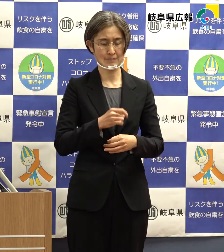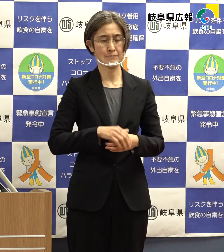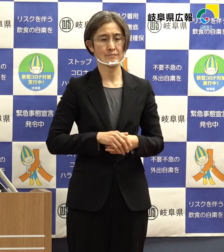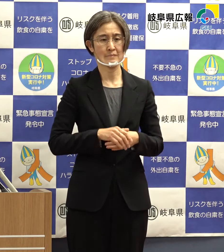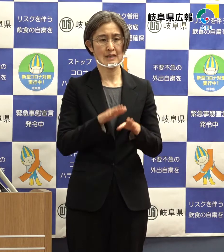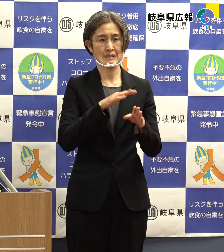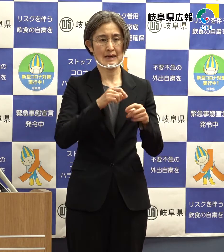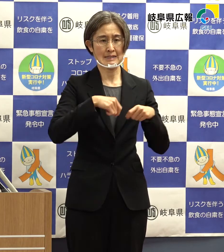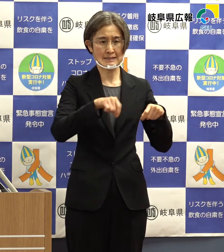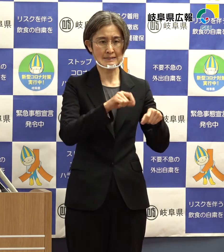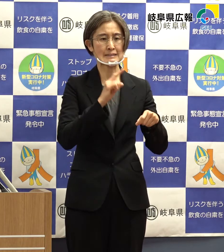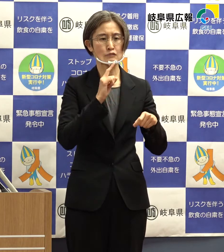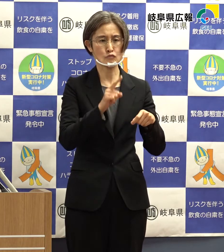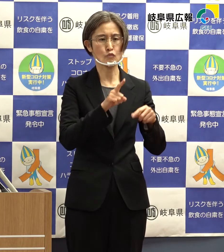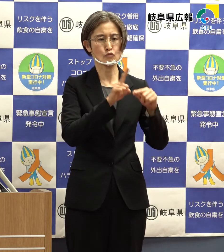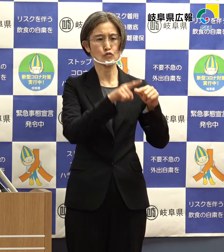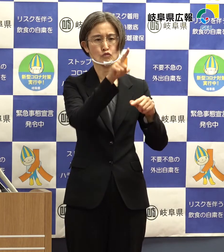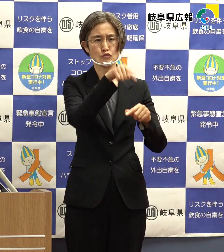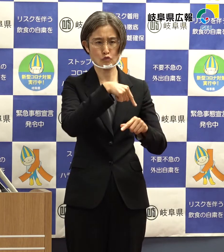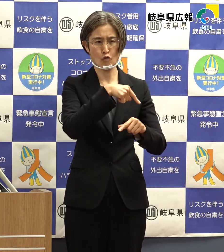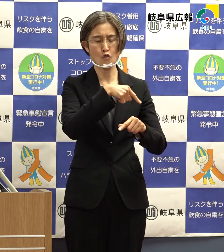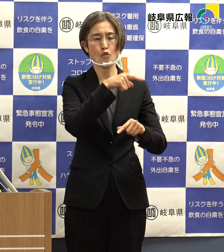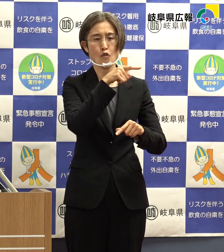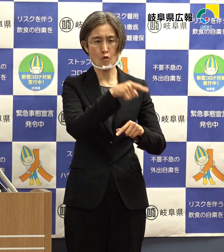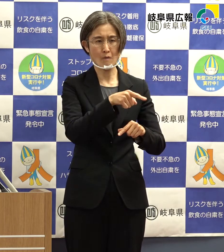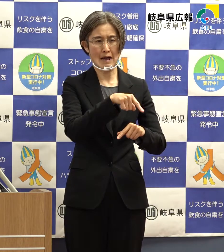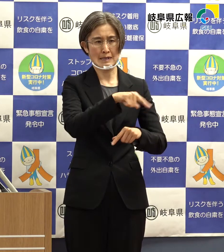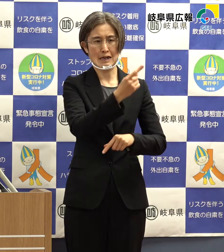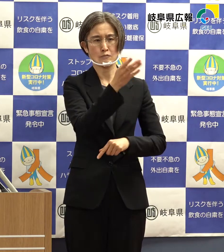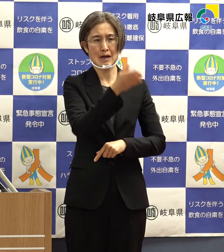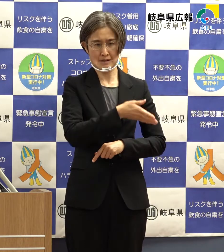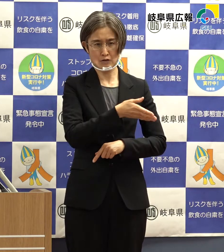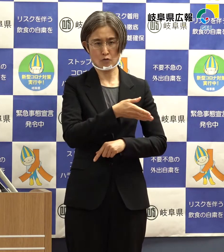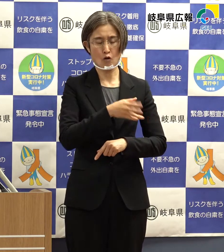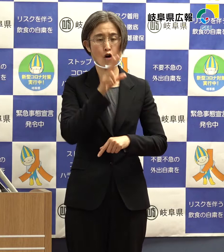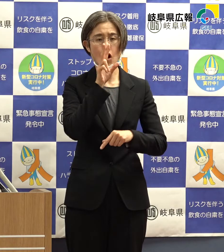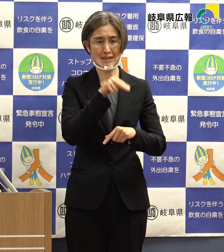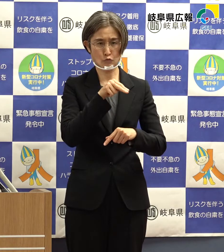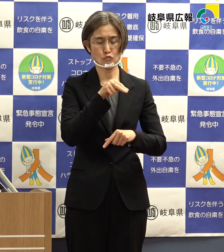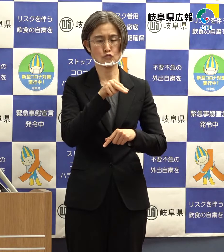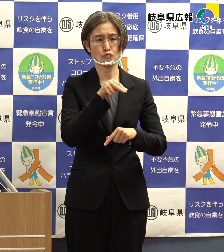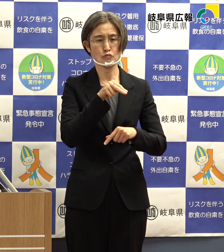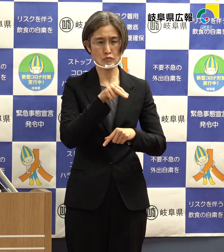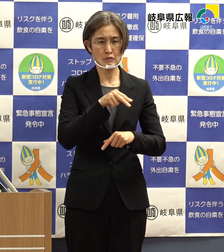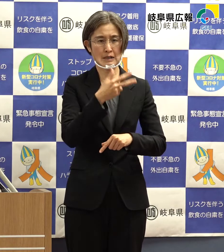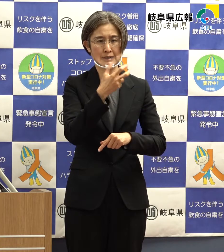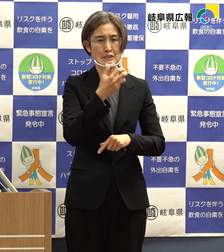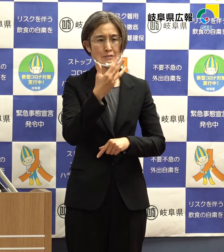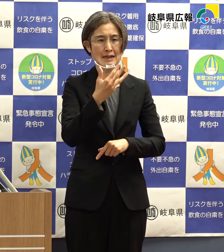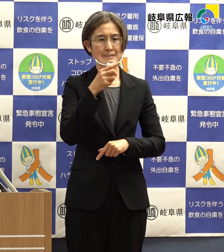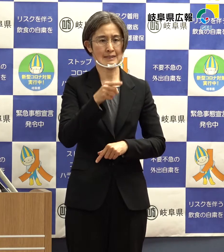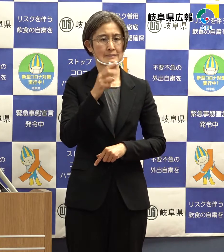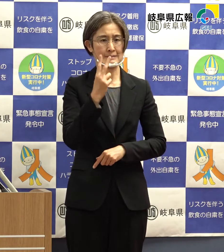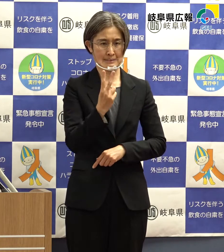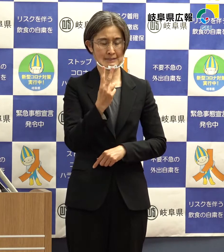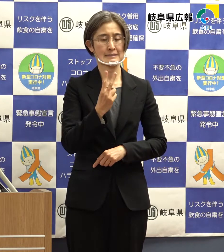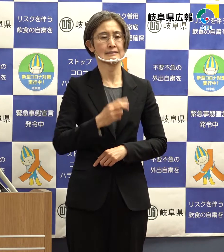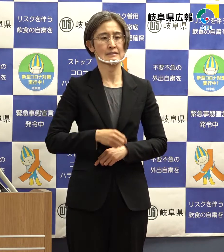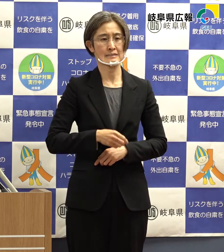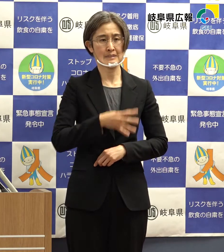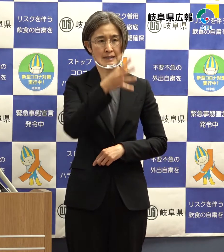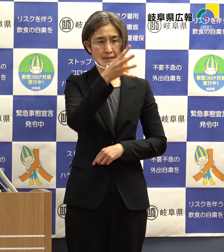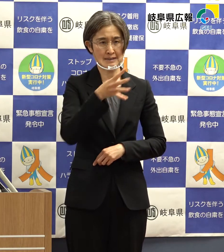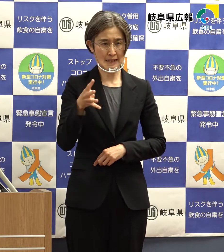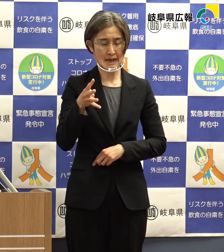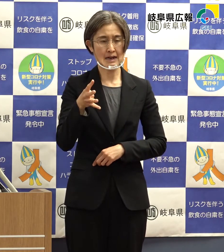中濃県域が引き続き 100%、 それから岐阜県域が 78.2%、 飛騨県